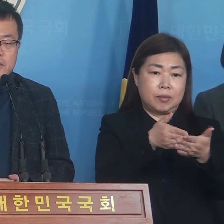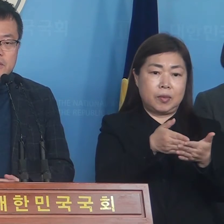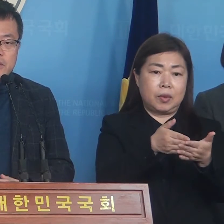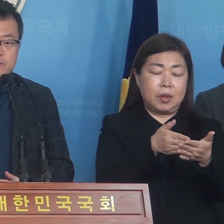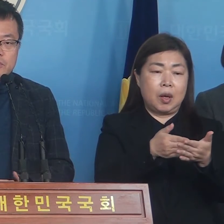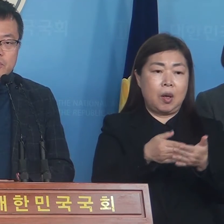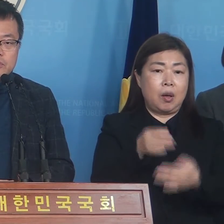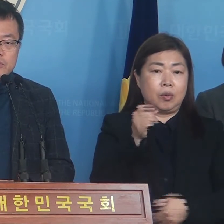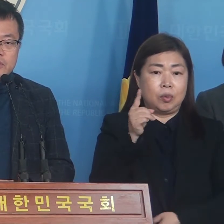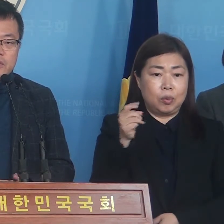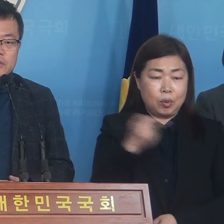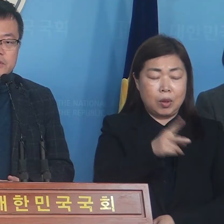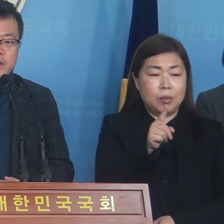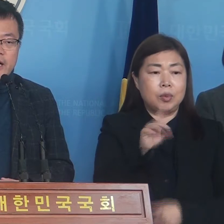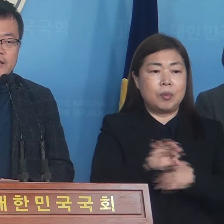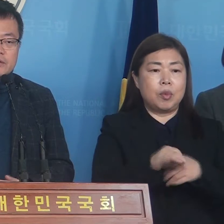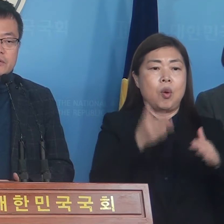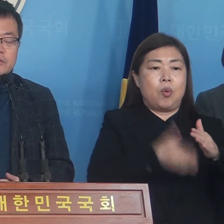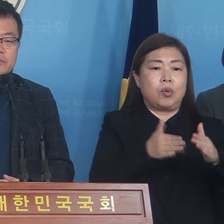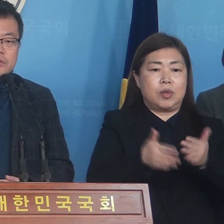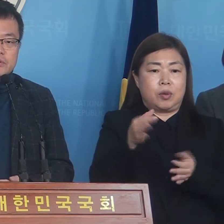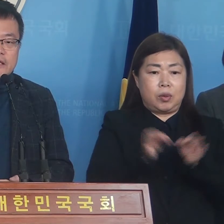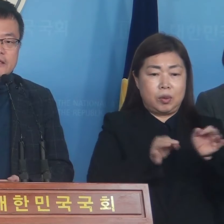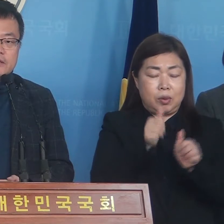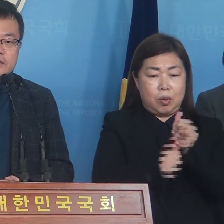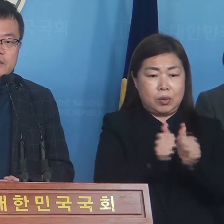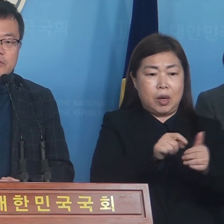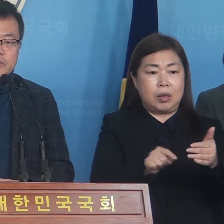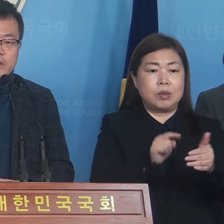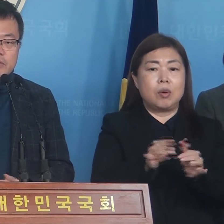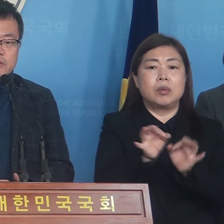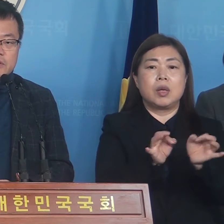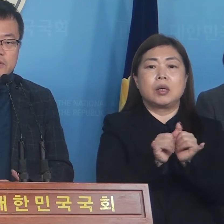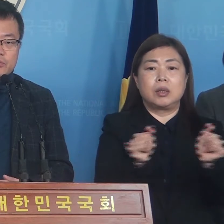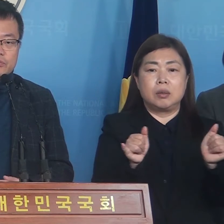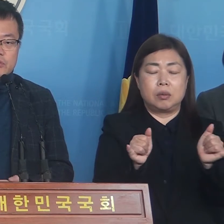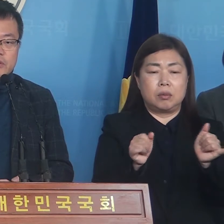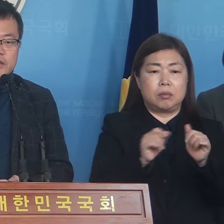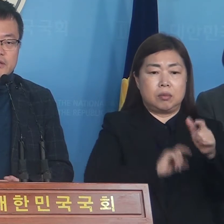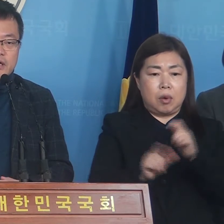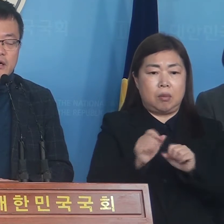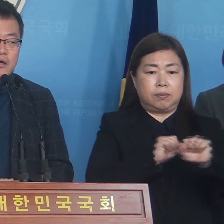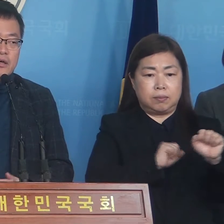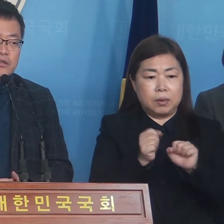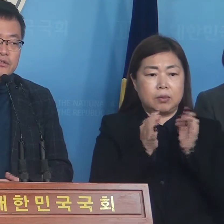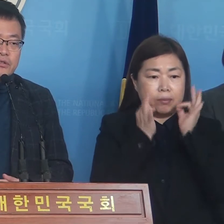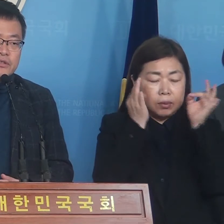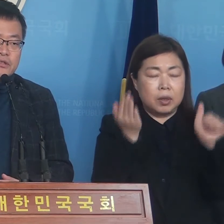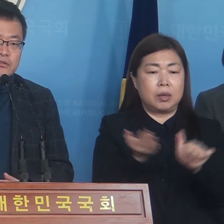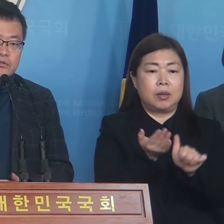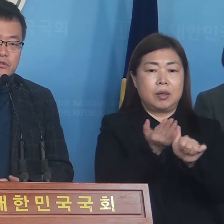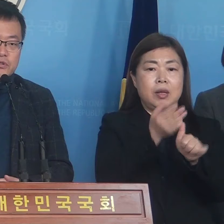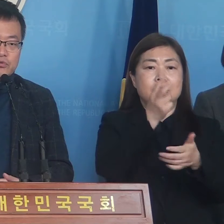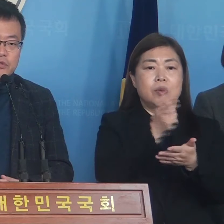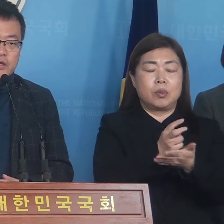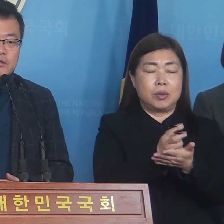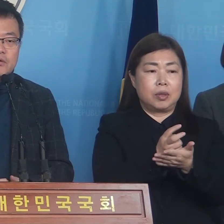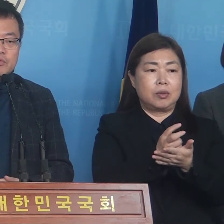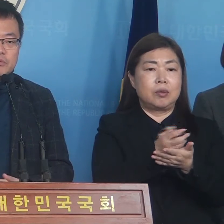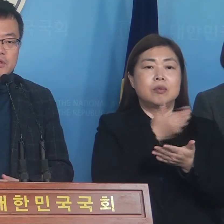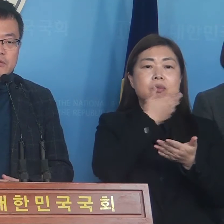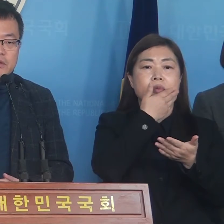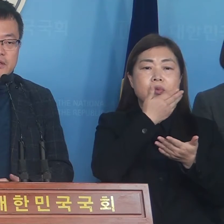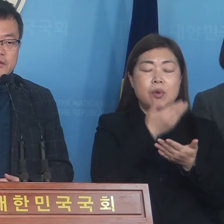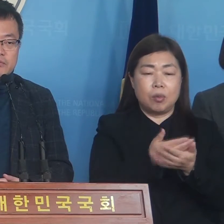하나는 이러한 공정 경제 안에서 우리 상인들이 얼마나 활성화되고 육성되느냐 이런 정책들 역시